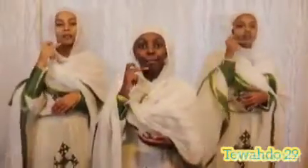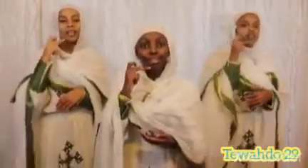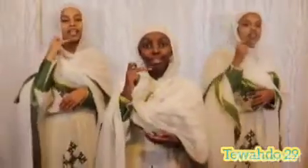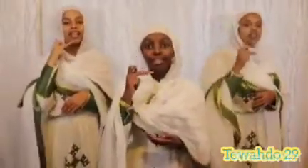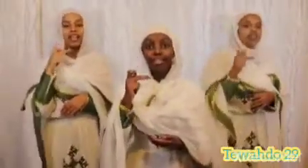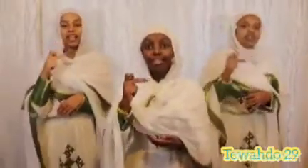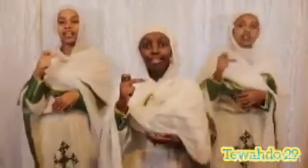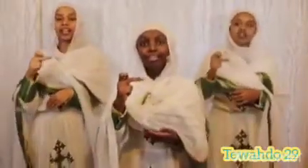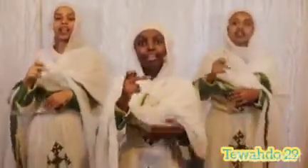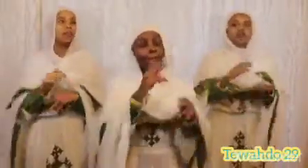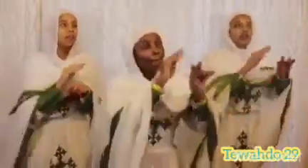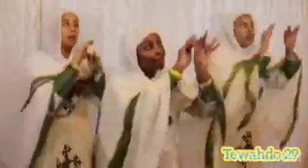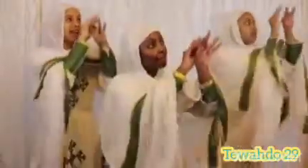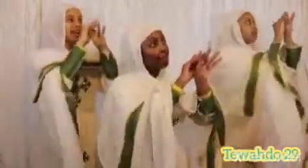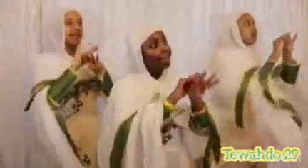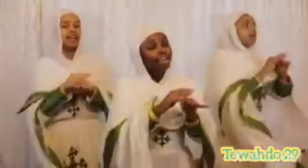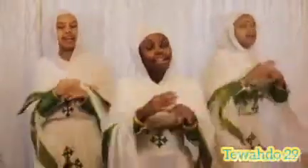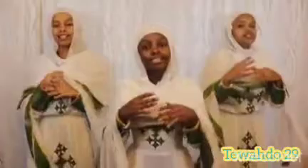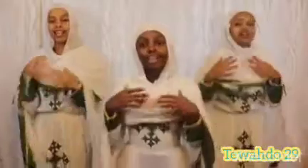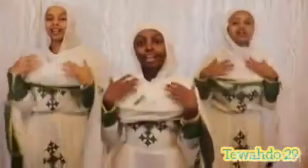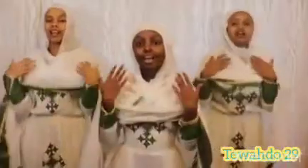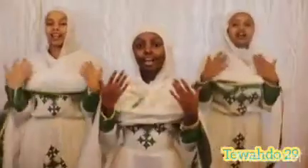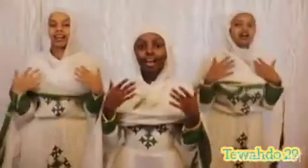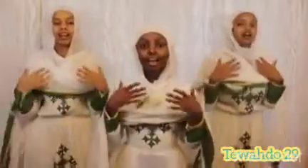ለማርያም ድንግል መንበረ ተላ